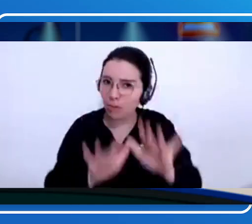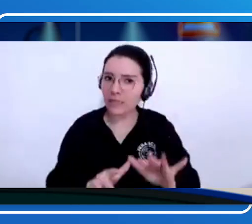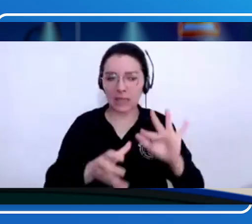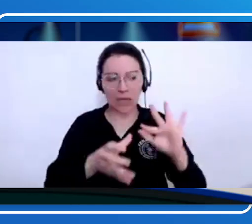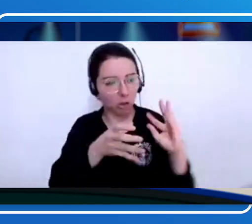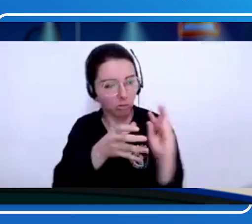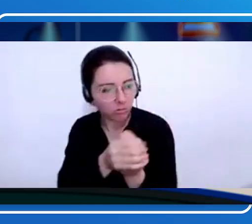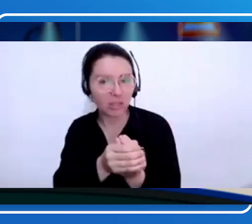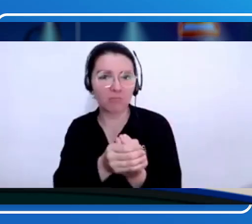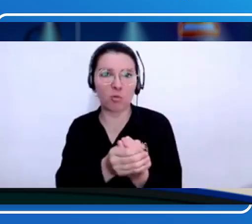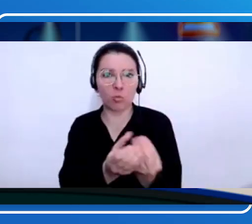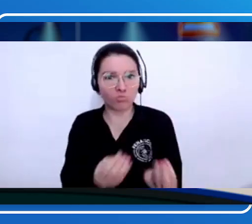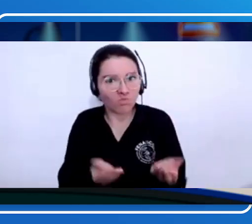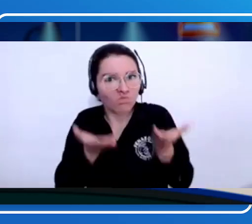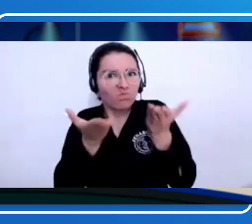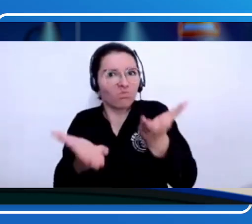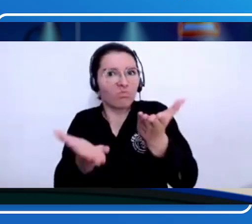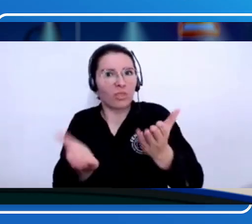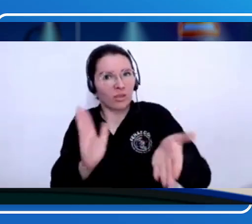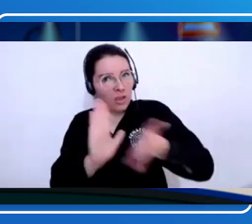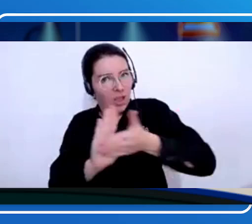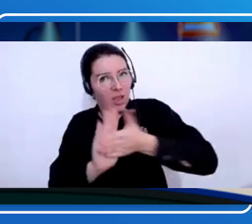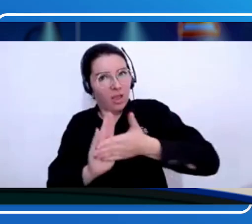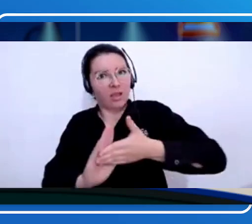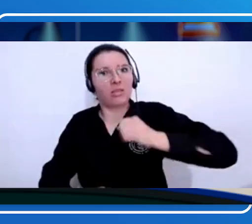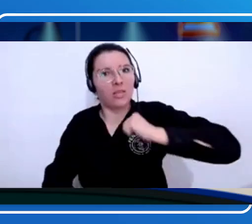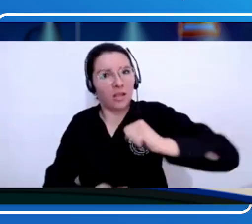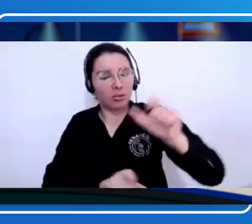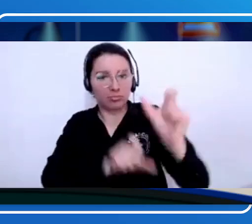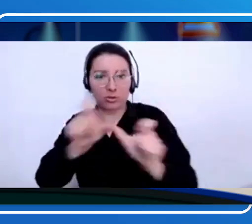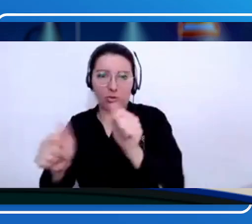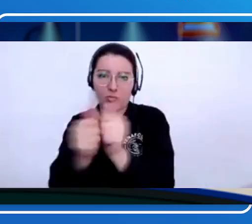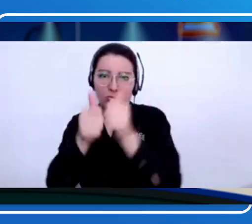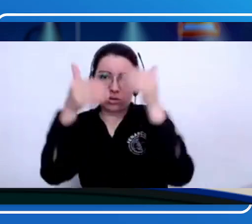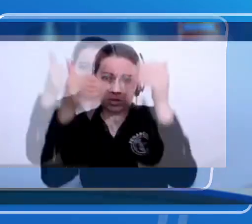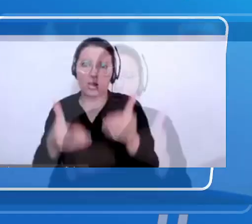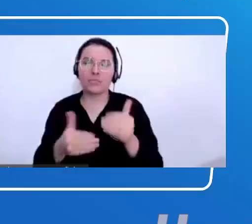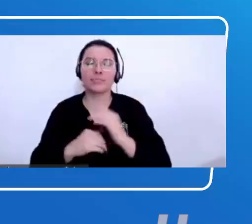garantice los derechos de la población con discapacidad.